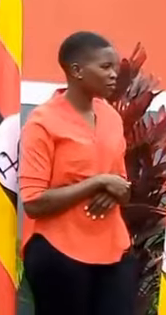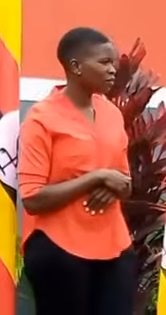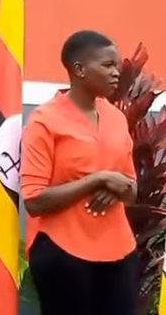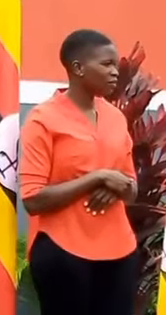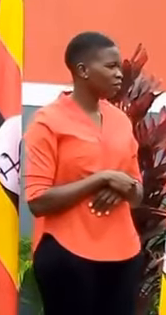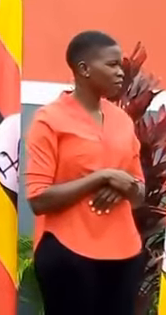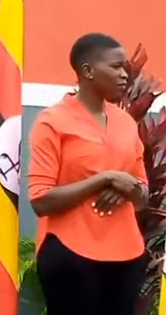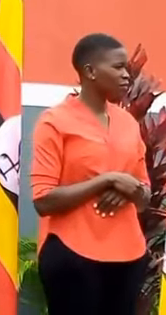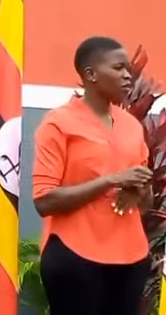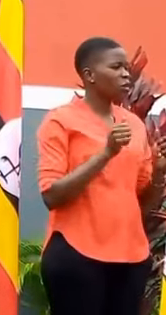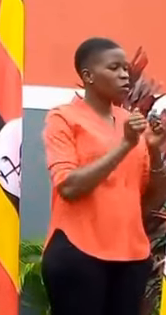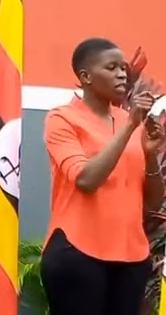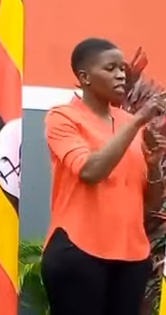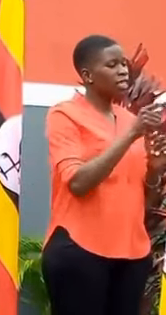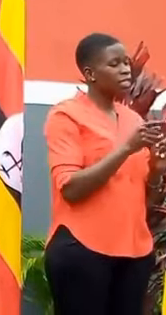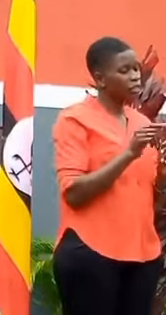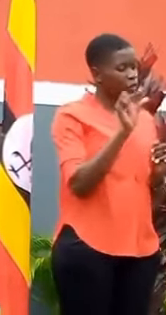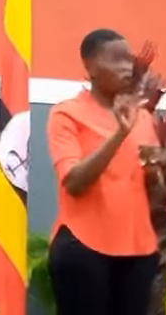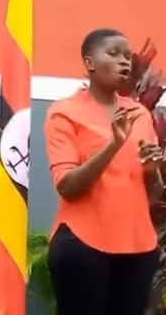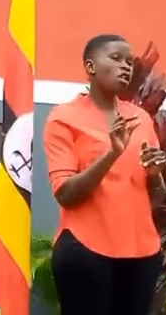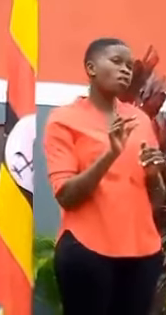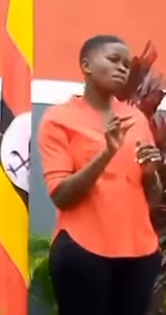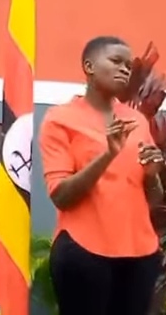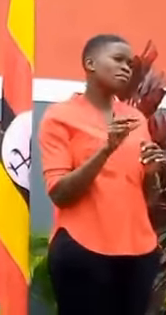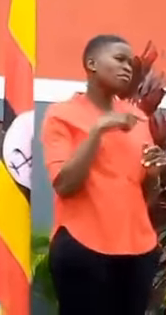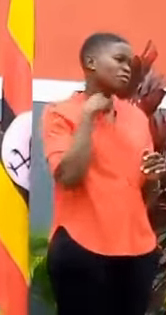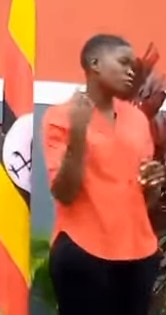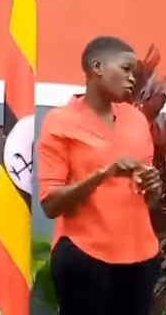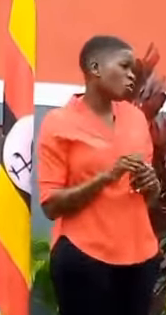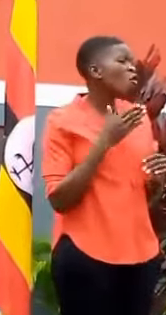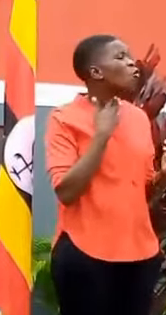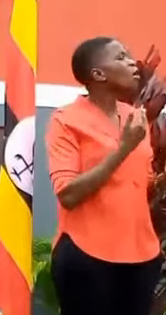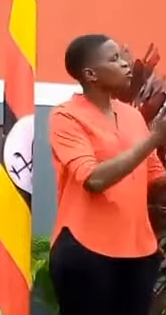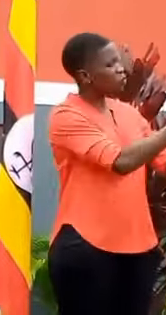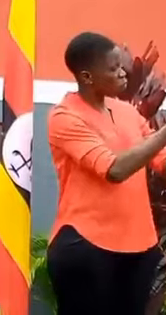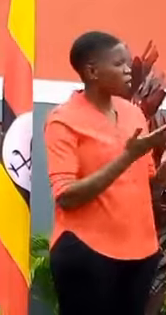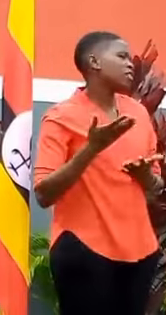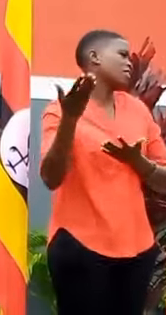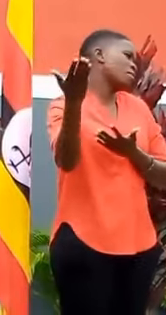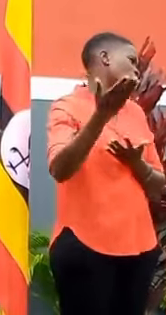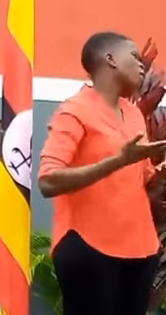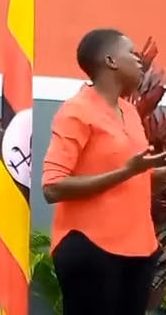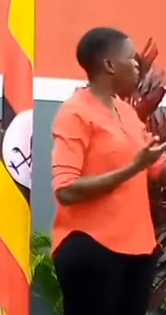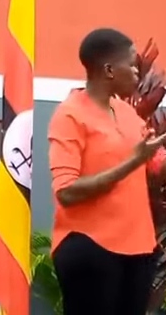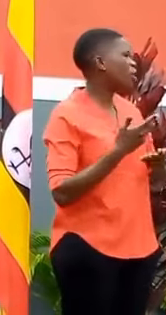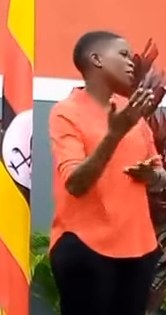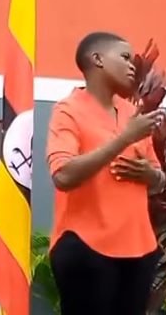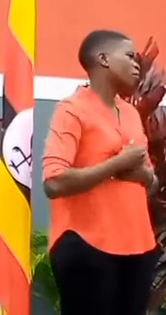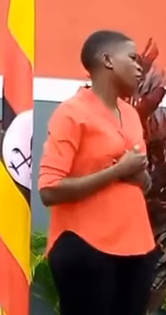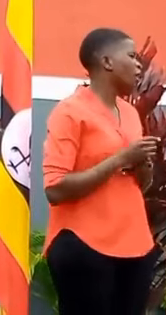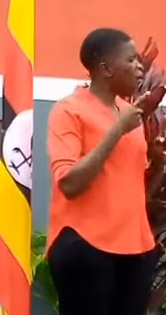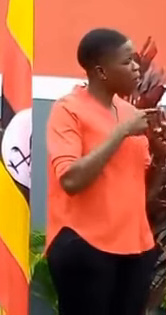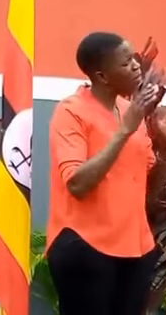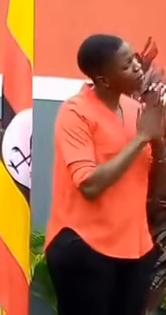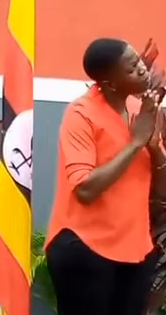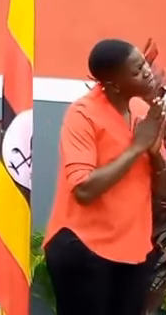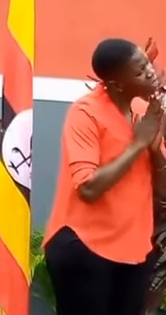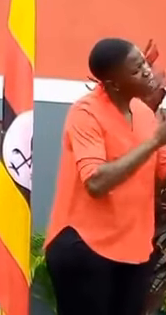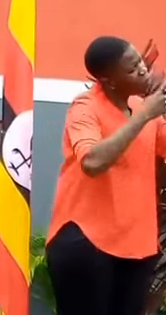at that light moment on the side comrades njagala obbaaniriza okubasaba tukole